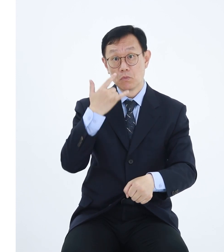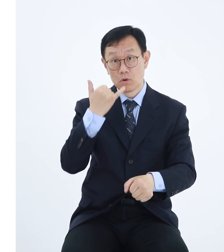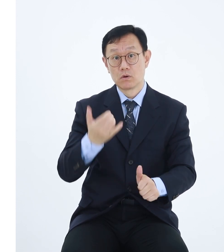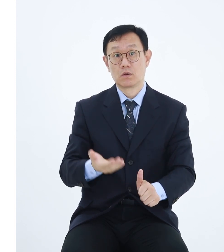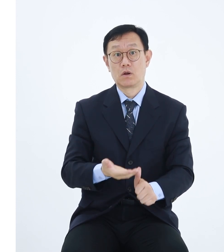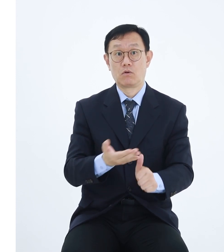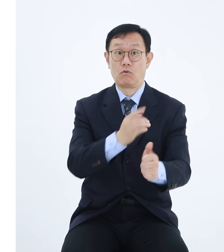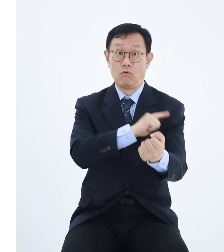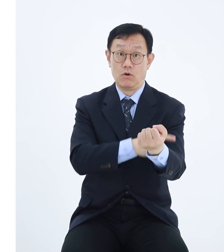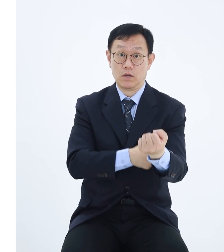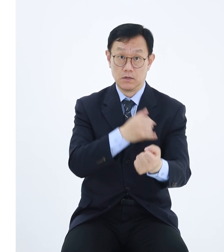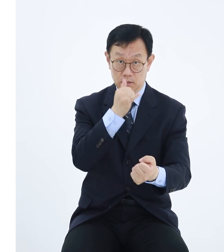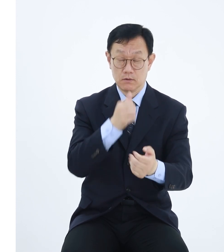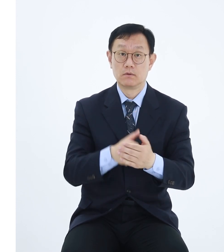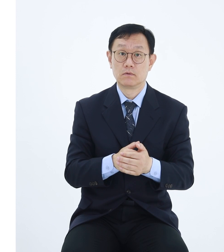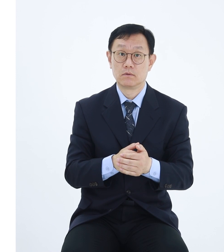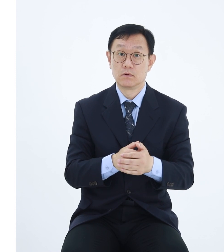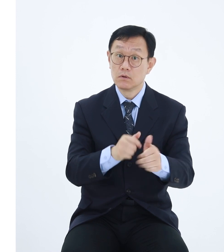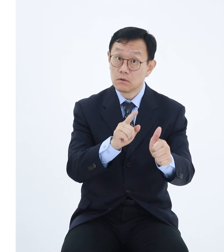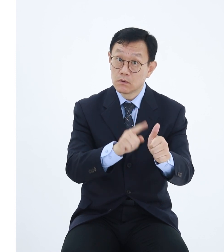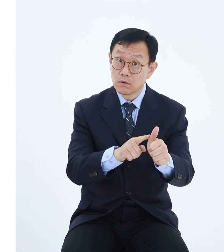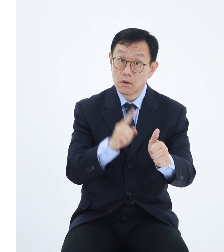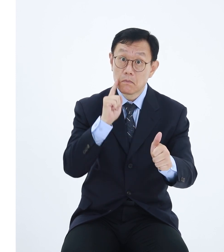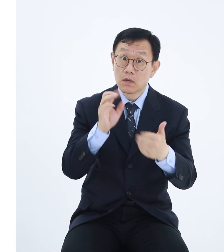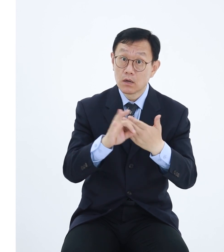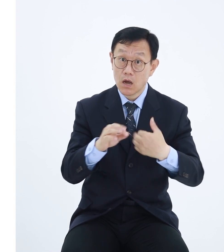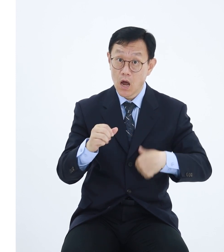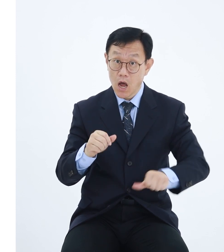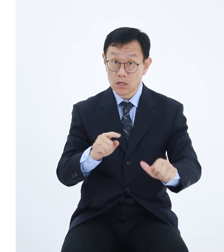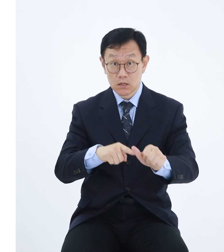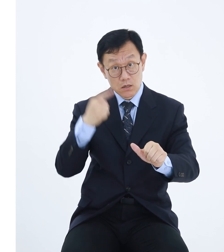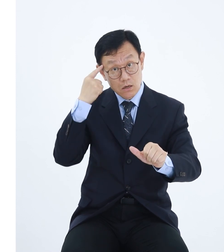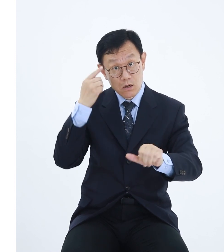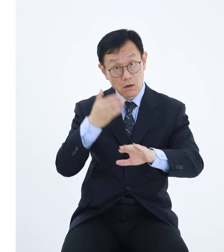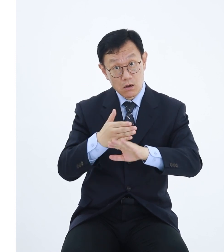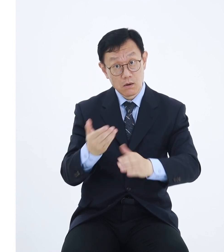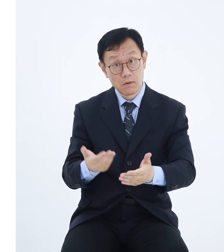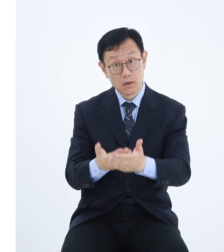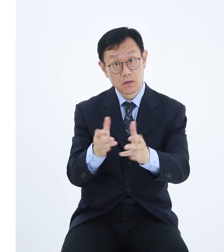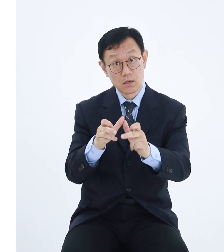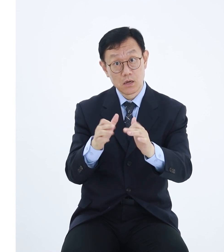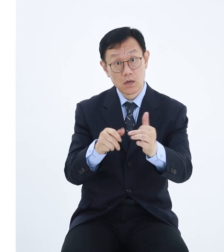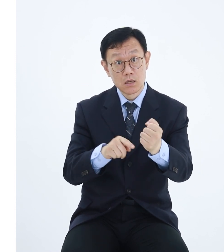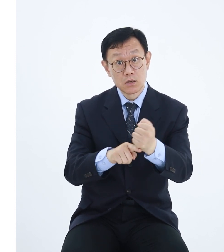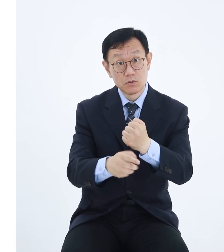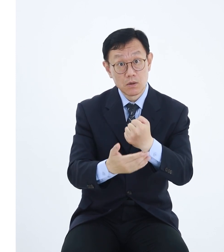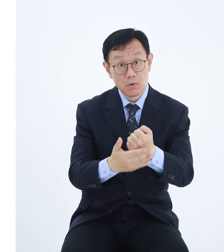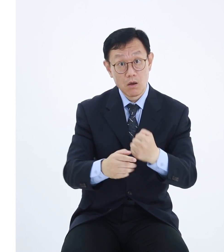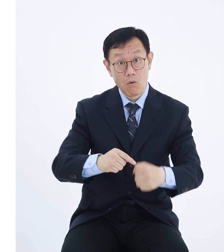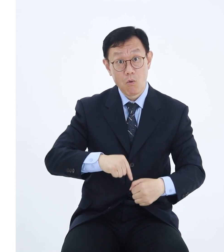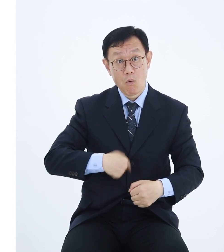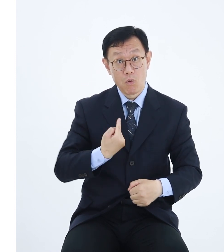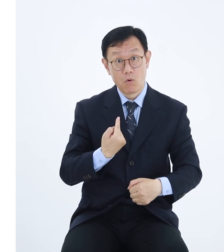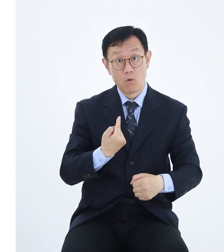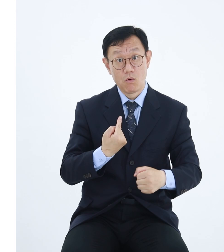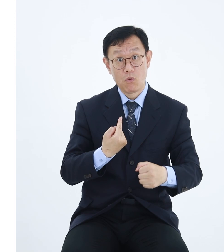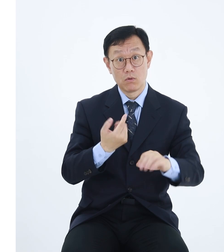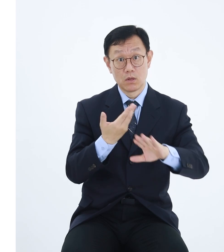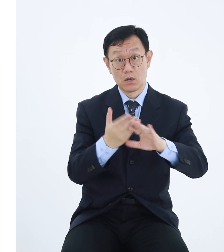양육될 권리가 있습니다 만약 KC 아들의 경우처럼 장애아동이라는 이유로 홀로 이민신청이 거부된다면